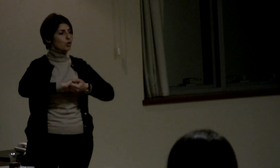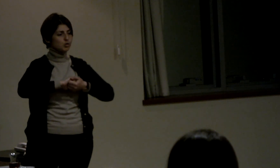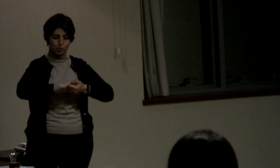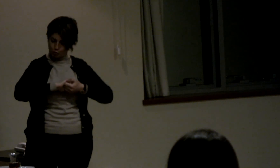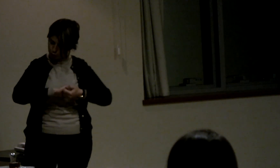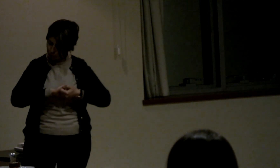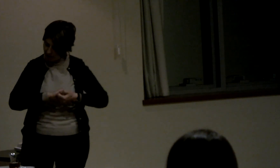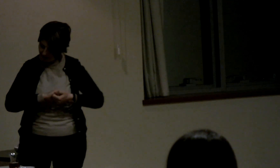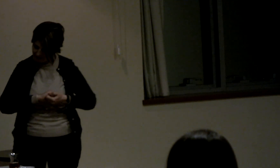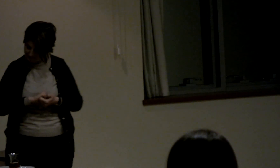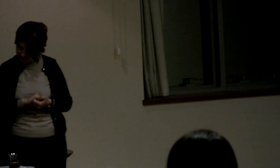Dost. Aynen.